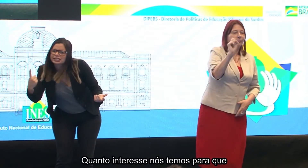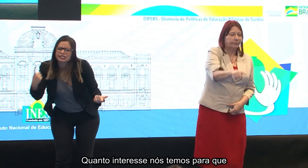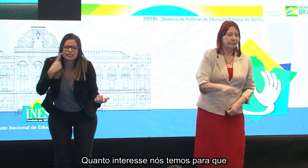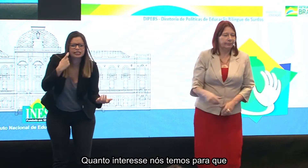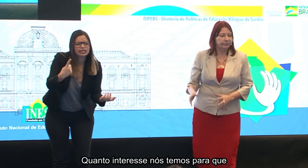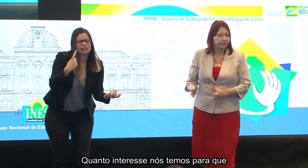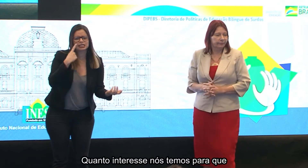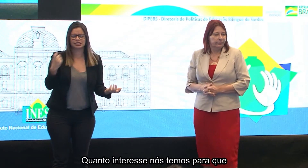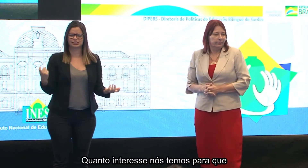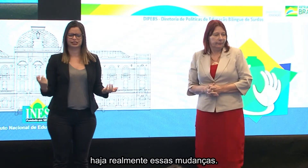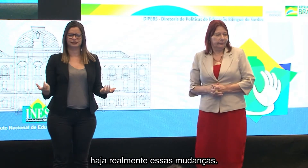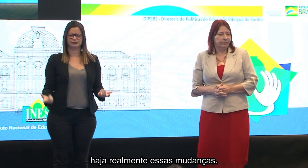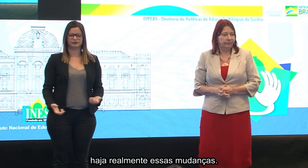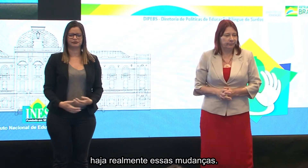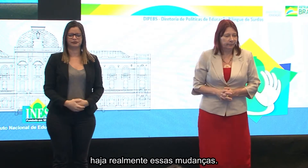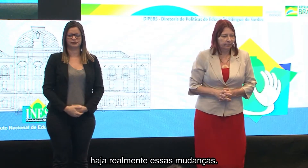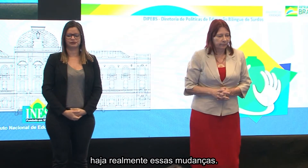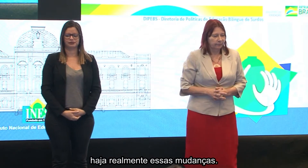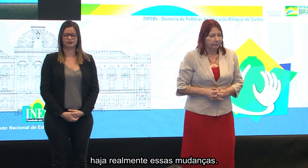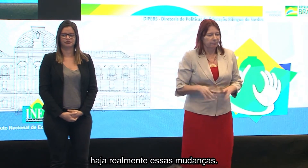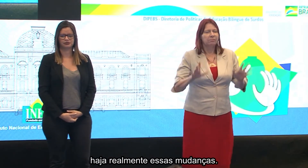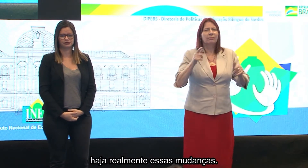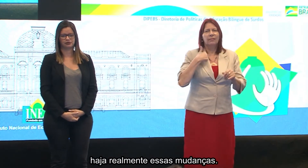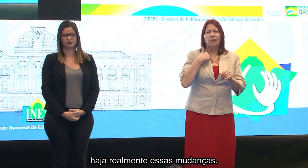nós temos para que haja realmente essas mudanças.